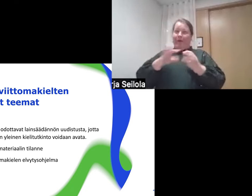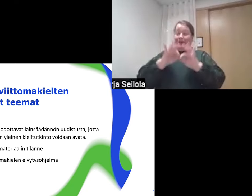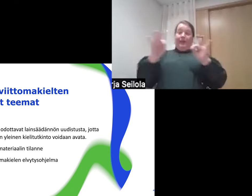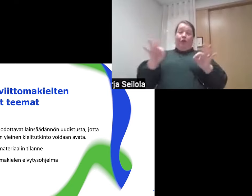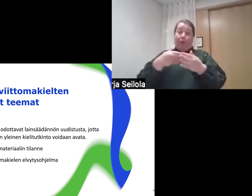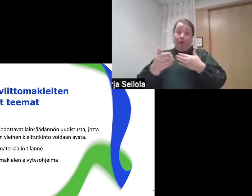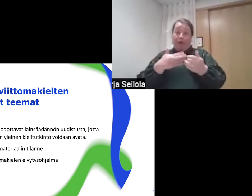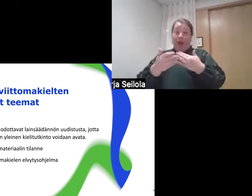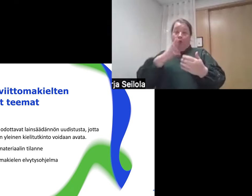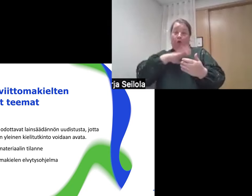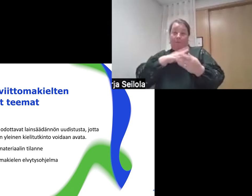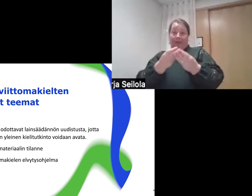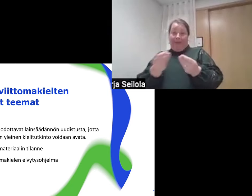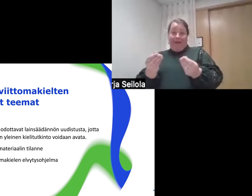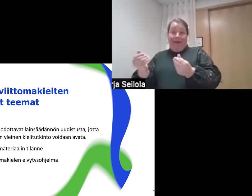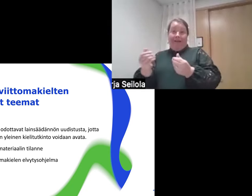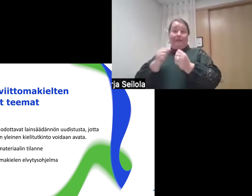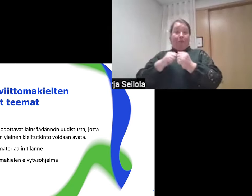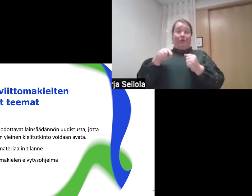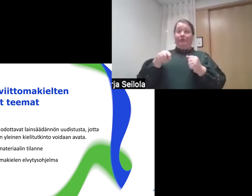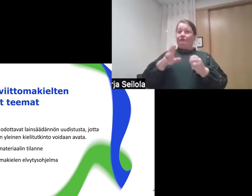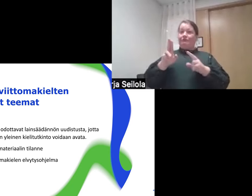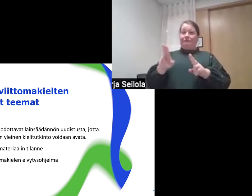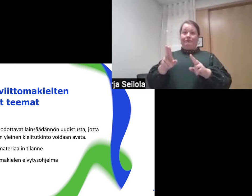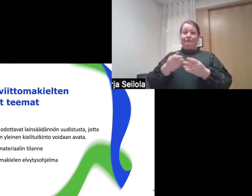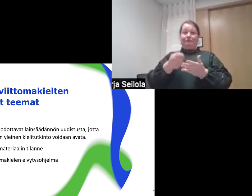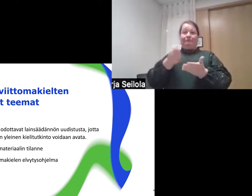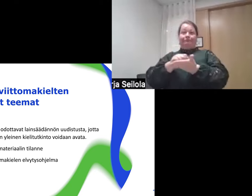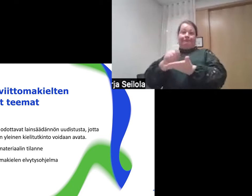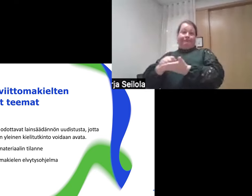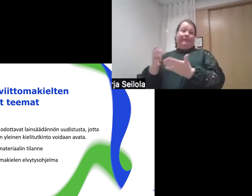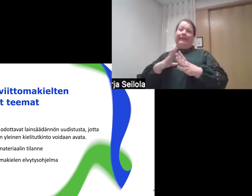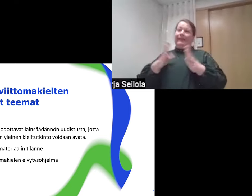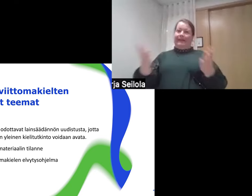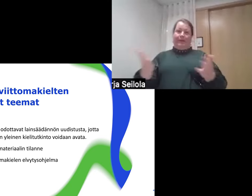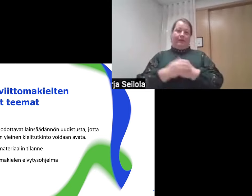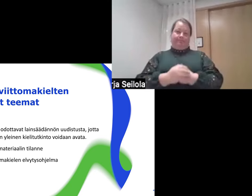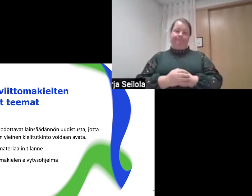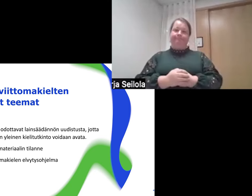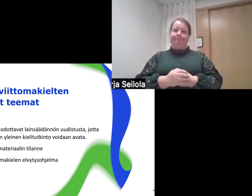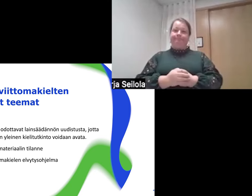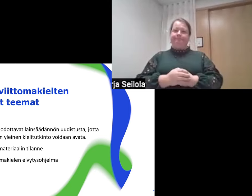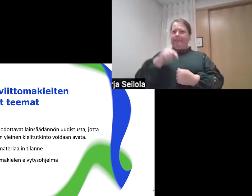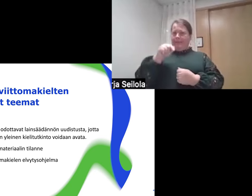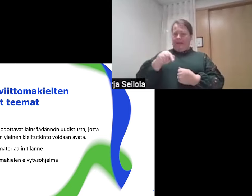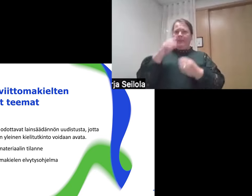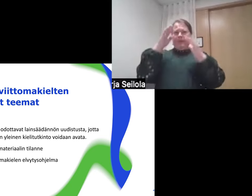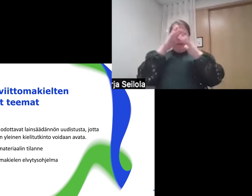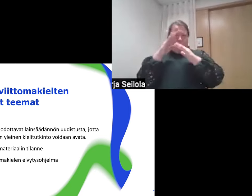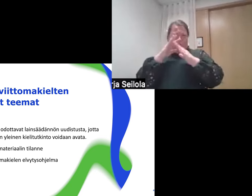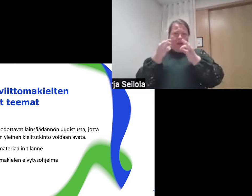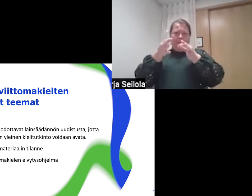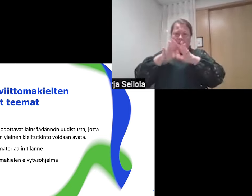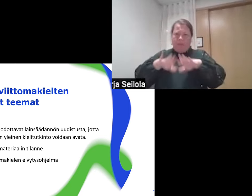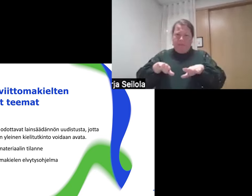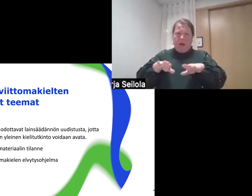käytössä. Eli me tiedetään, että opettajat tekevät aivan valtavan upeaa työtä luodessaan itse sitä materiaalia, mutta meillä ei ole sellaista